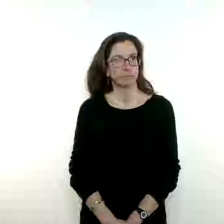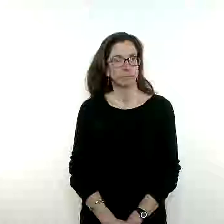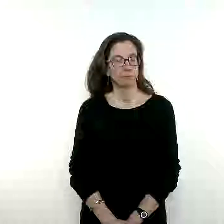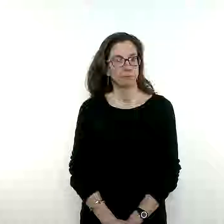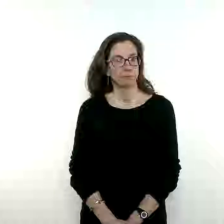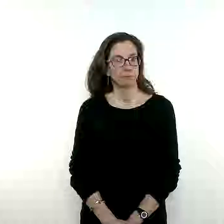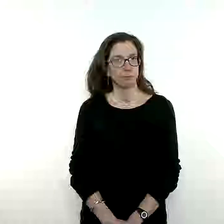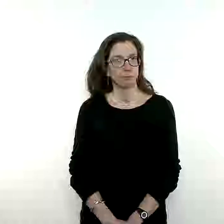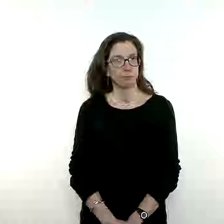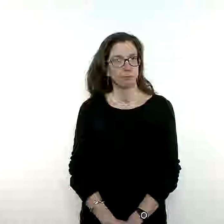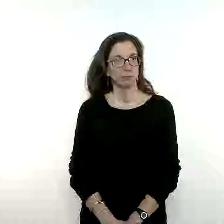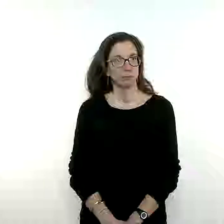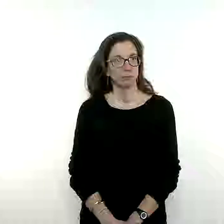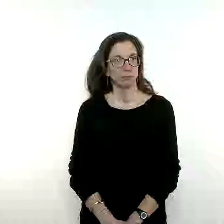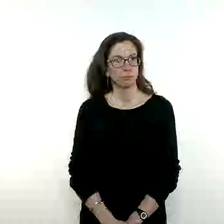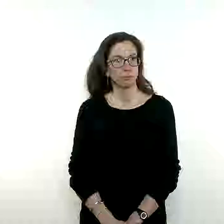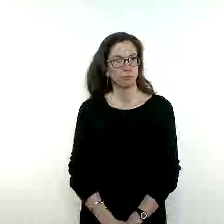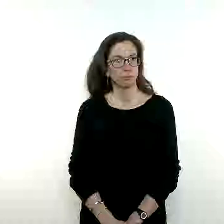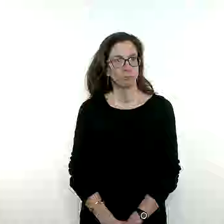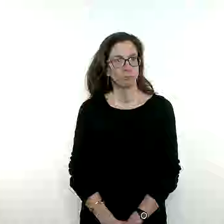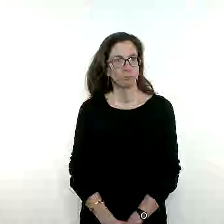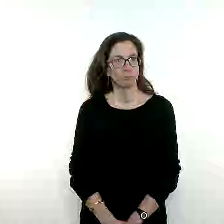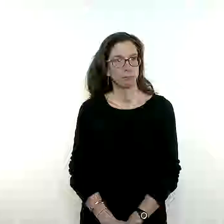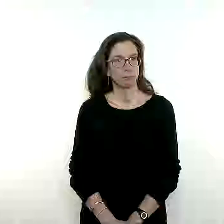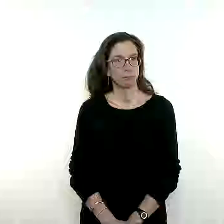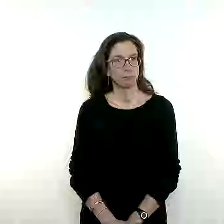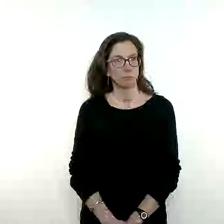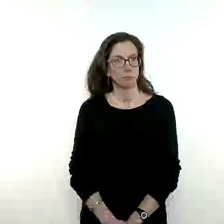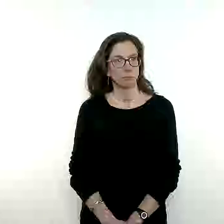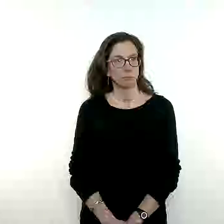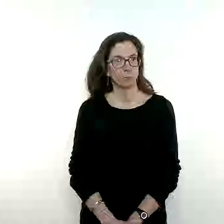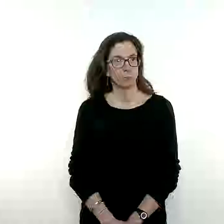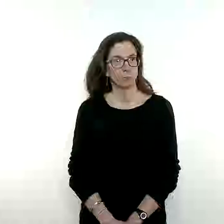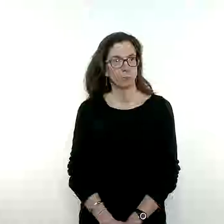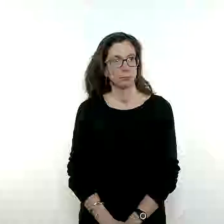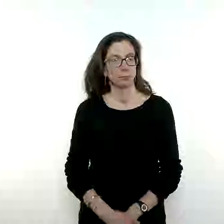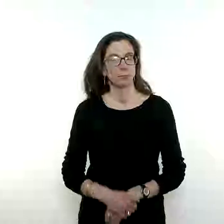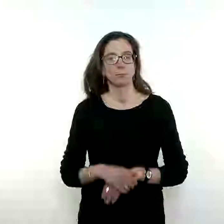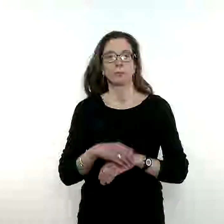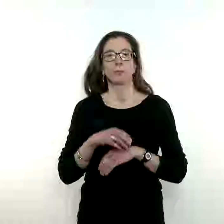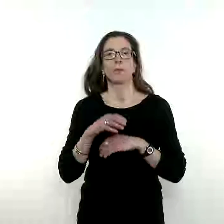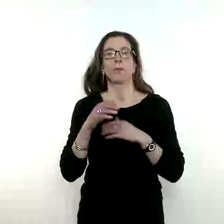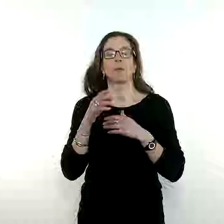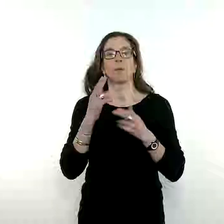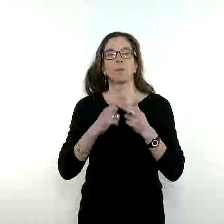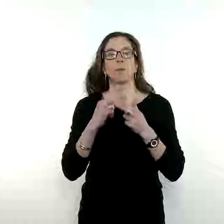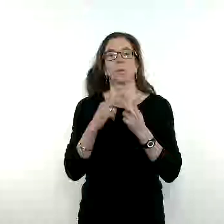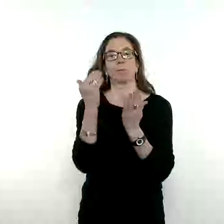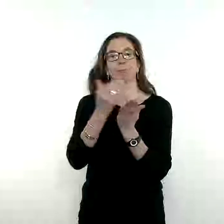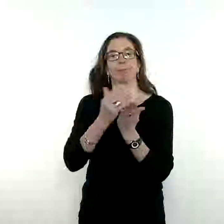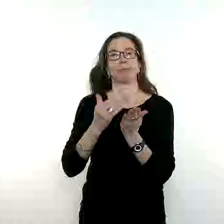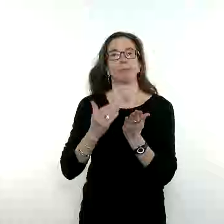Fabien Habert, Lorraine Acquier, Luc Alberne, Rémi Assier, Sophia